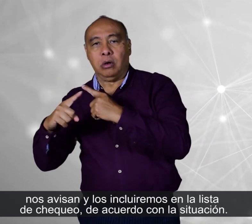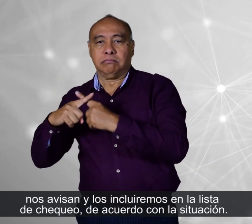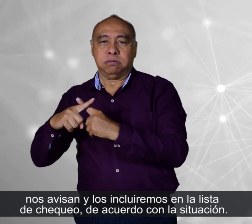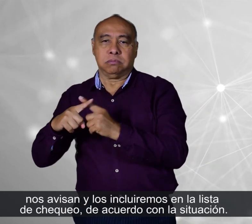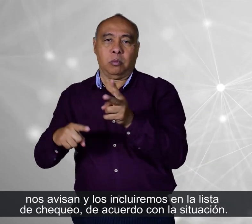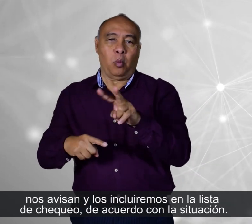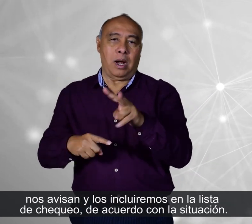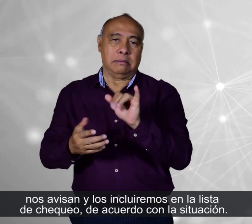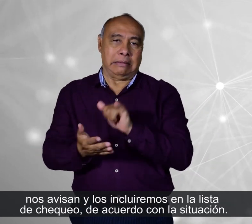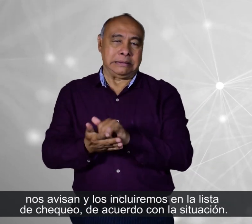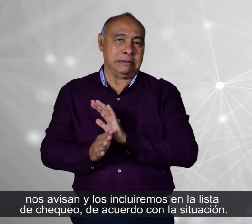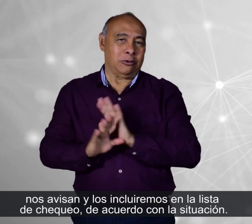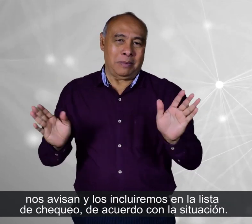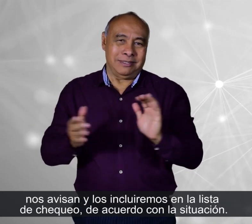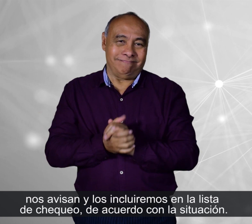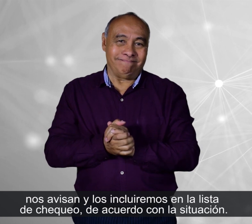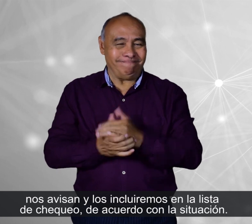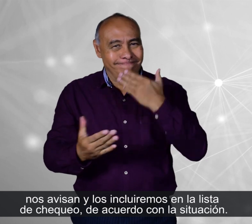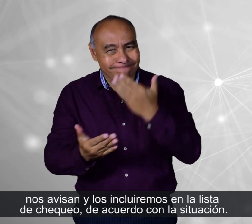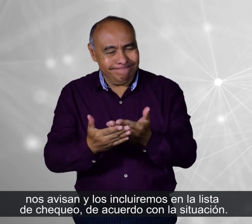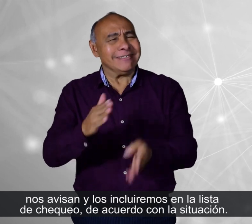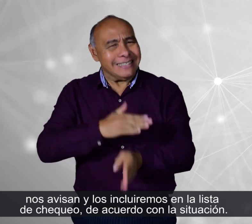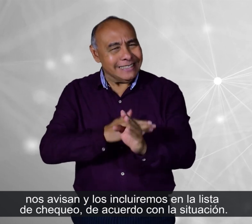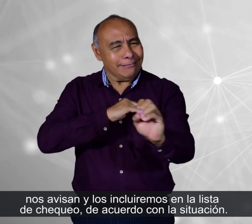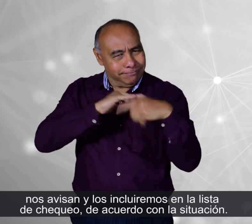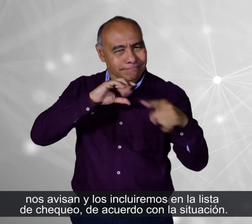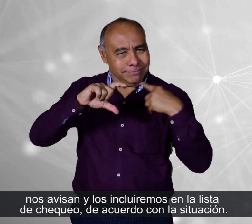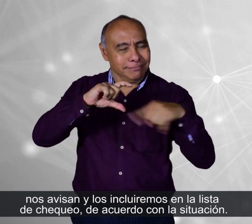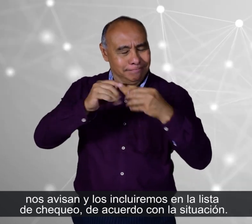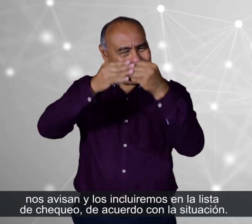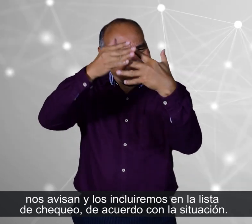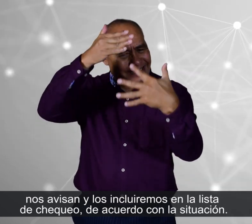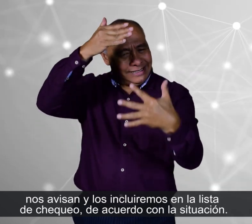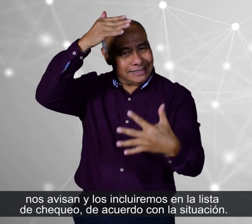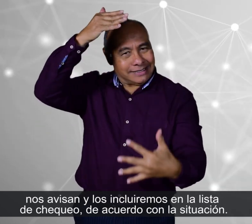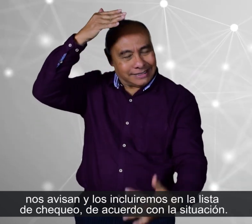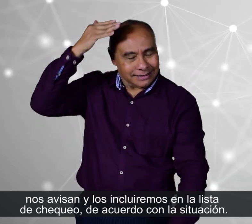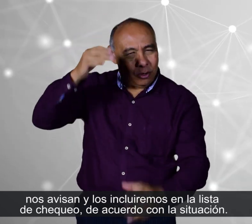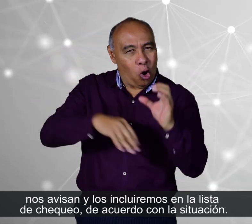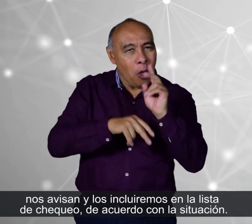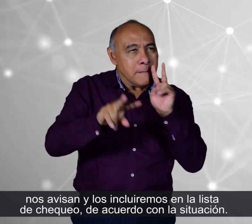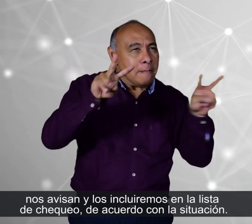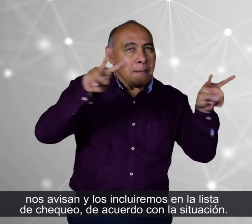ni modelos lingüísticos, nos avisan y los incluiremos en la lista de chequeo de acuerdo con la situación.